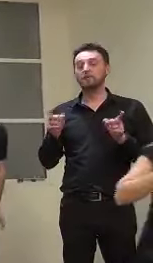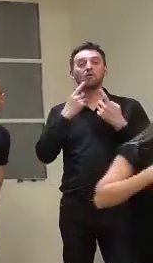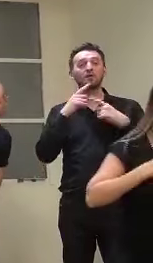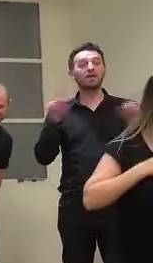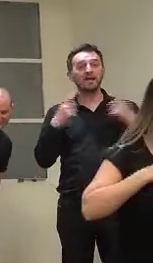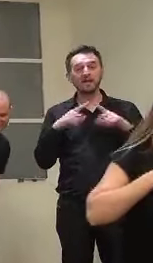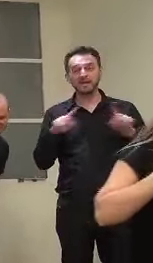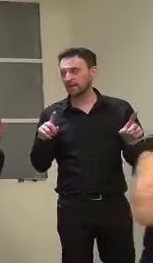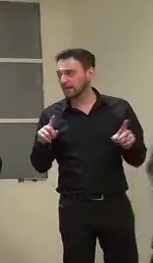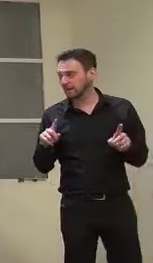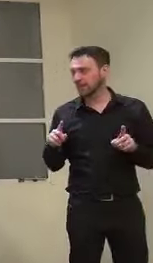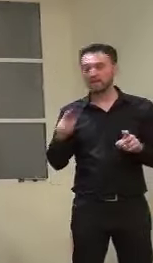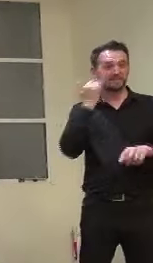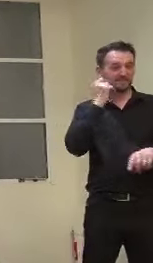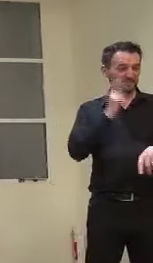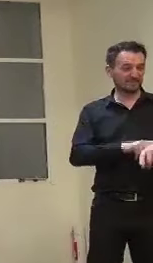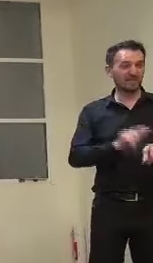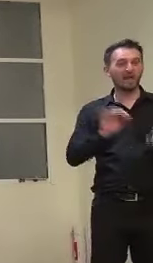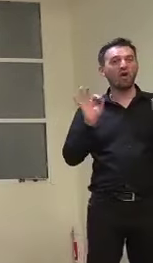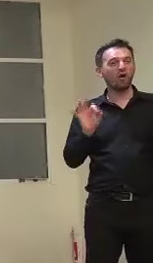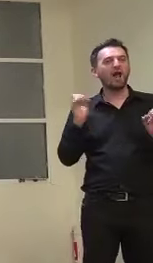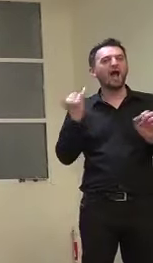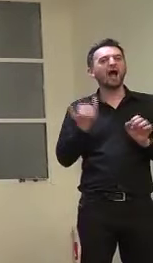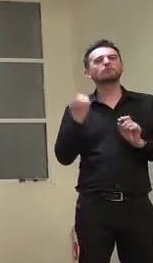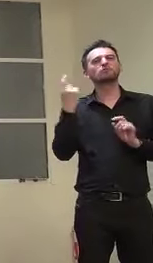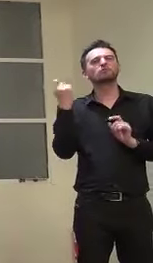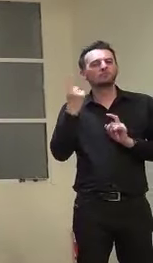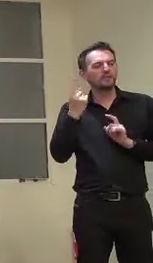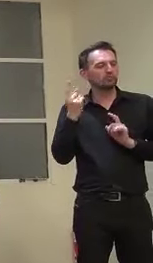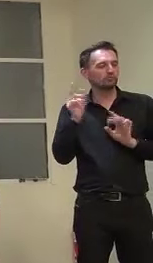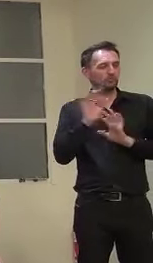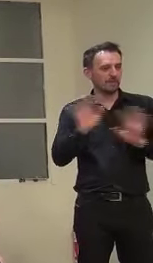dólares y ya tenemos los angelitos